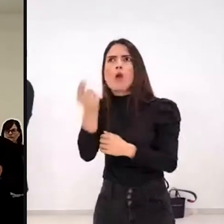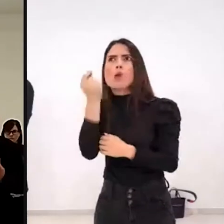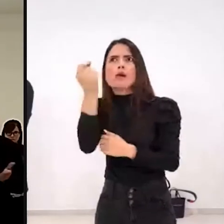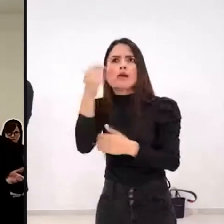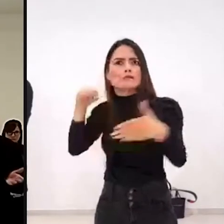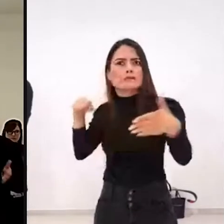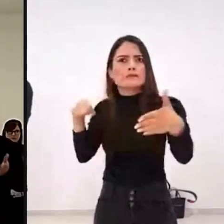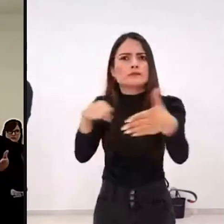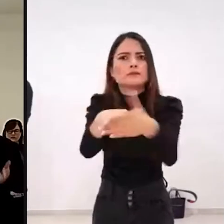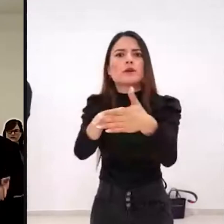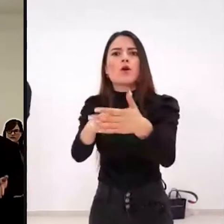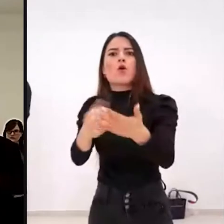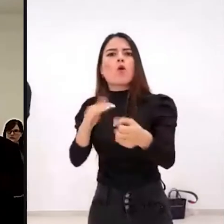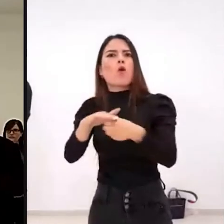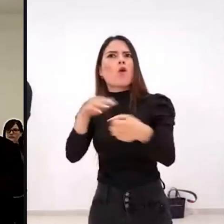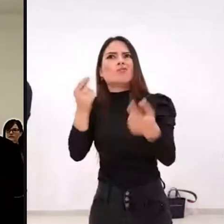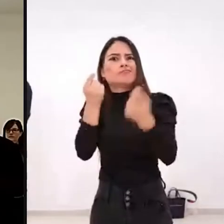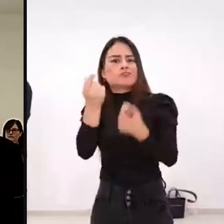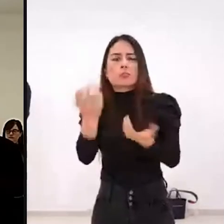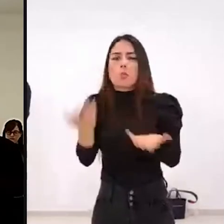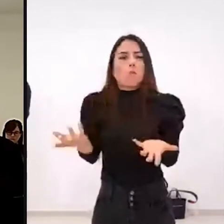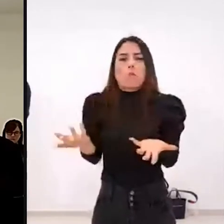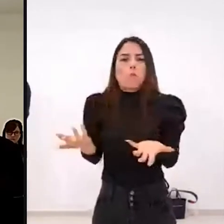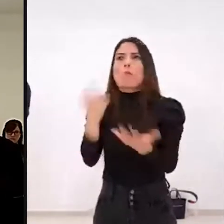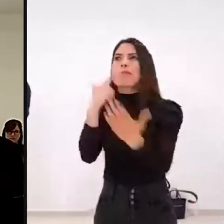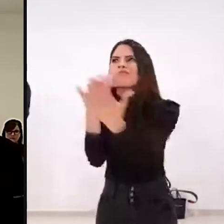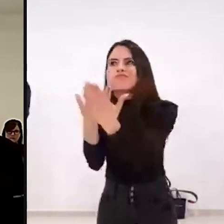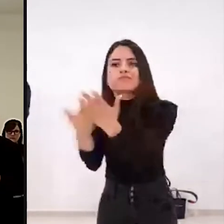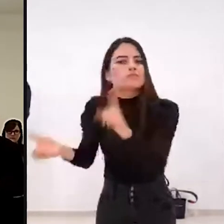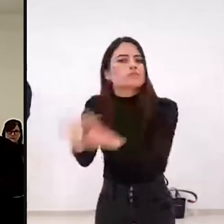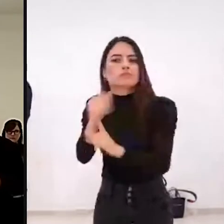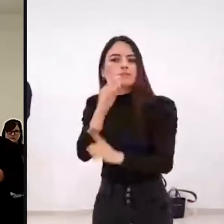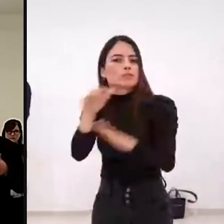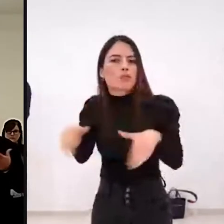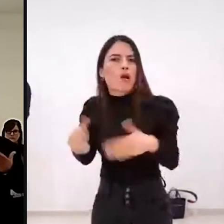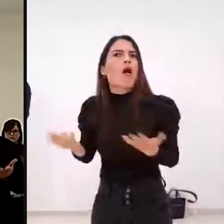ello nuestra redacción